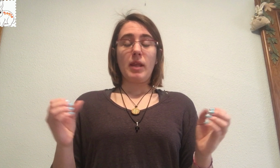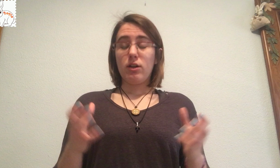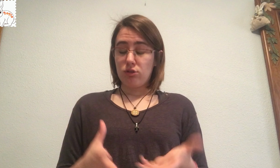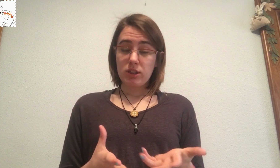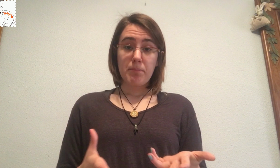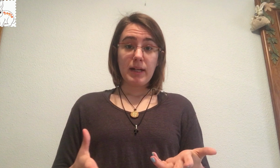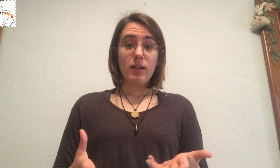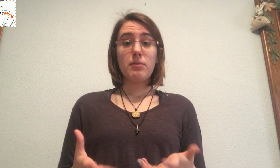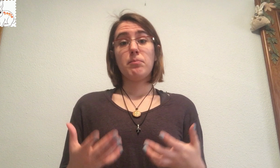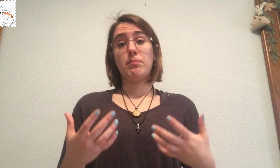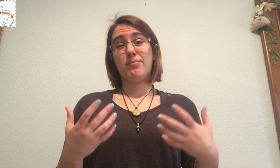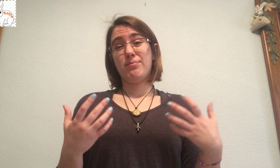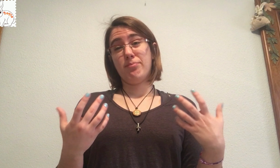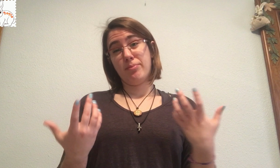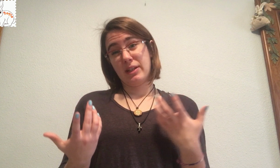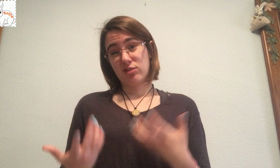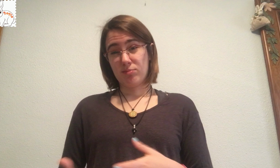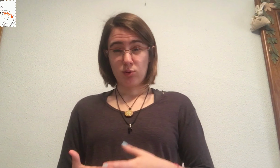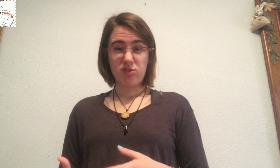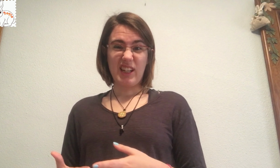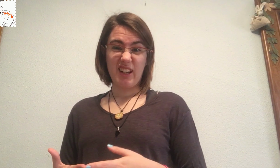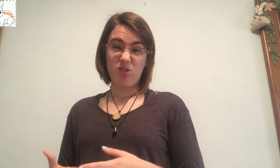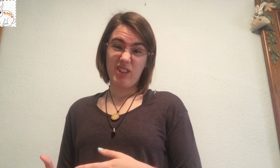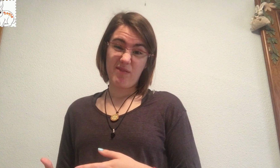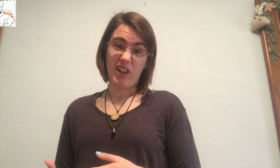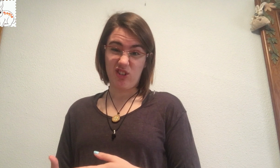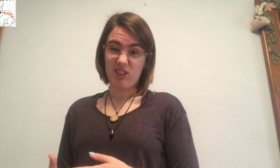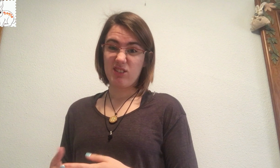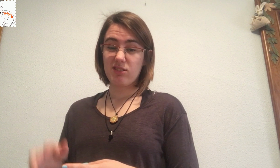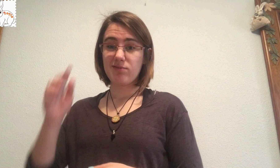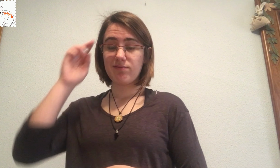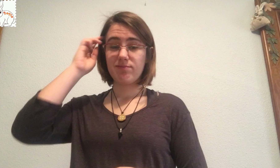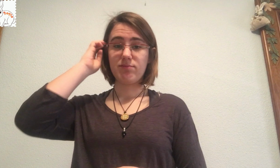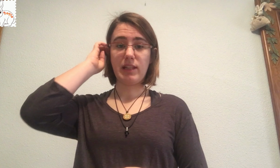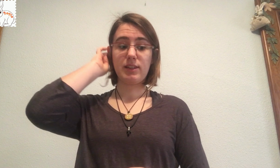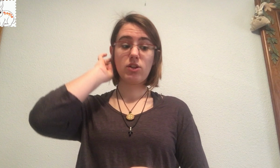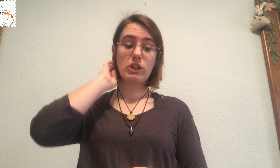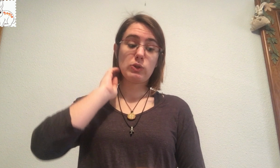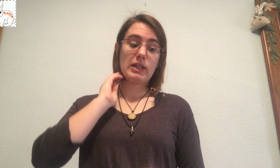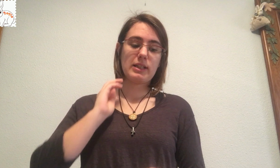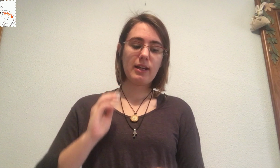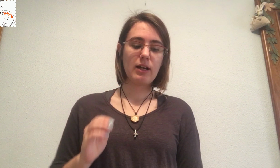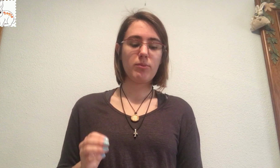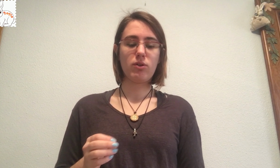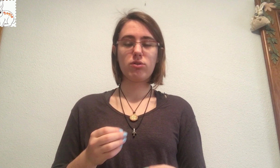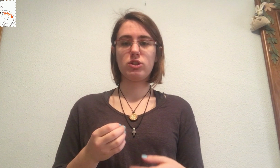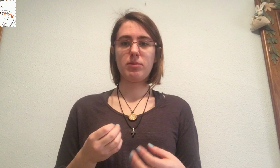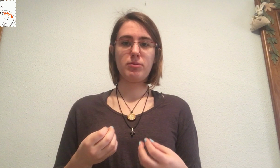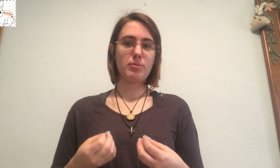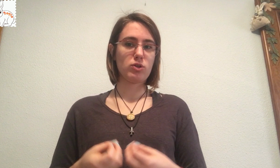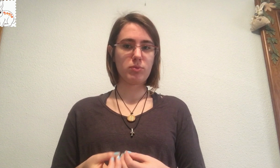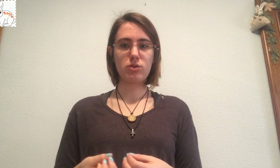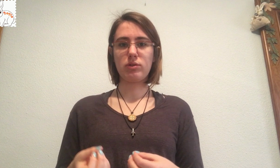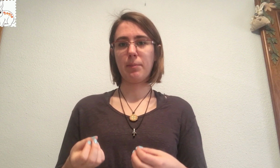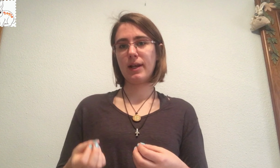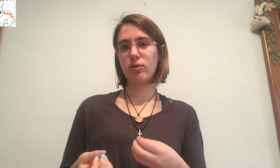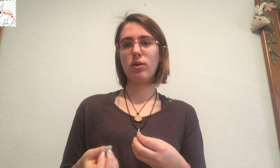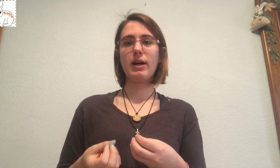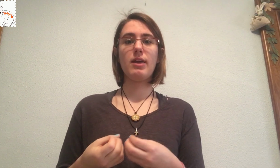No es tan mal Pero me gustaría Que estuvieran mejor Entiendo que es una serie Que a lo mejor No es el mismo presupuesto Que una película Y